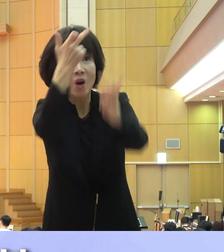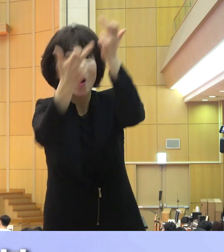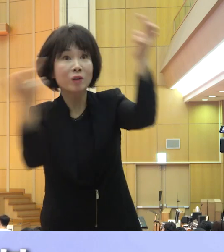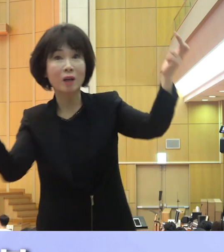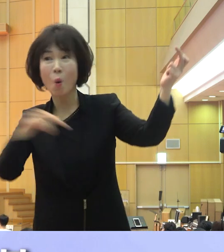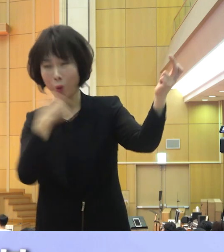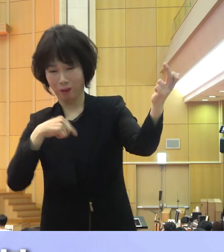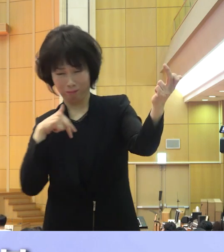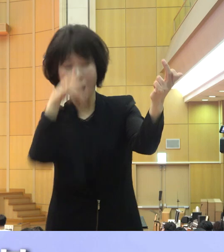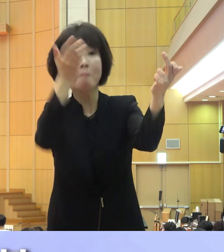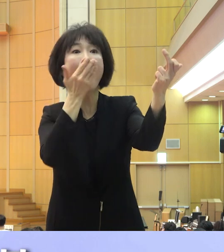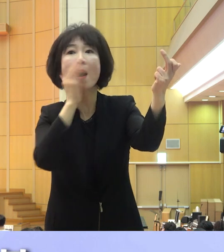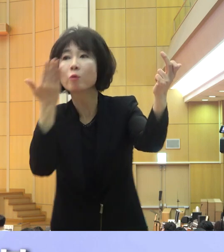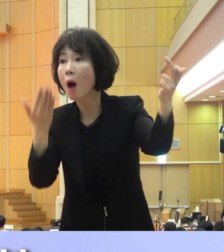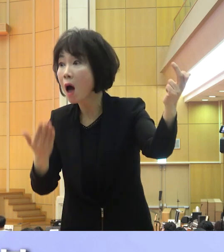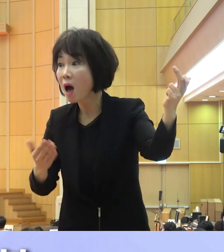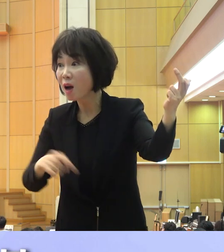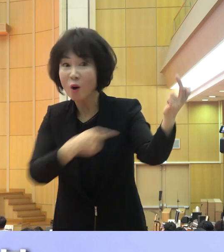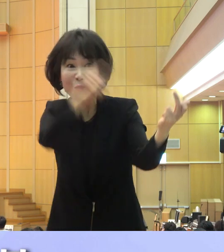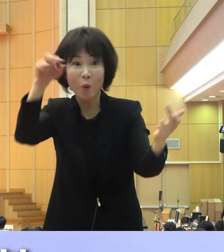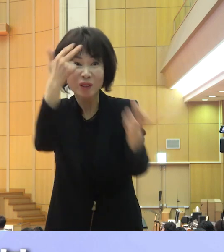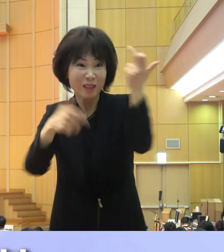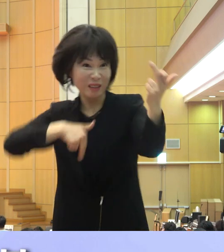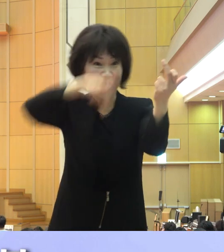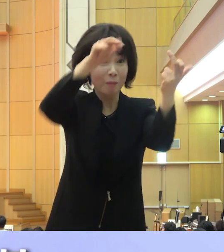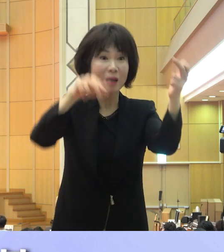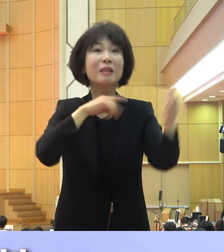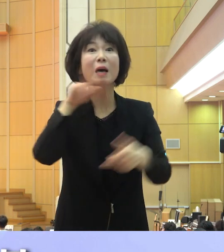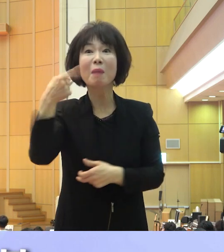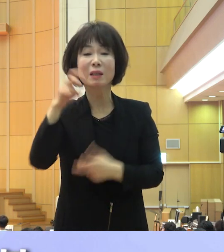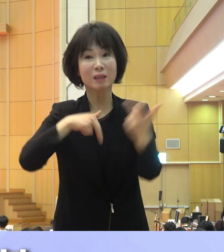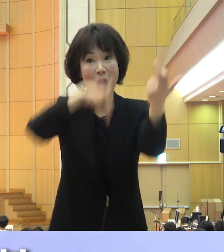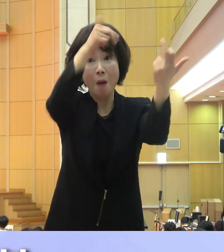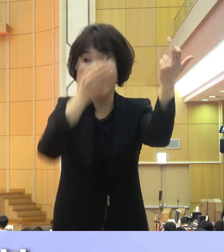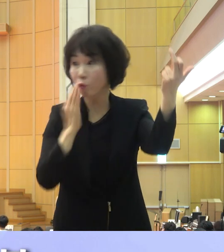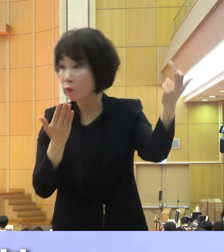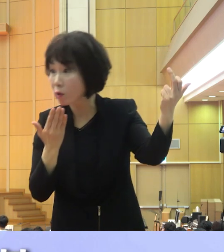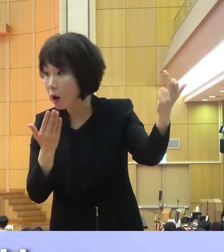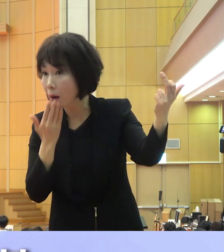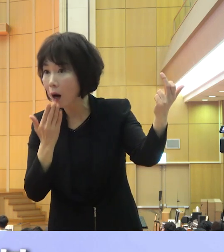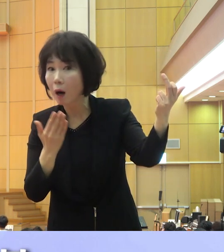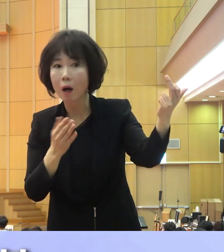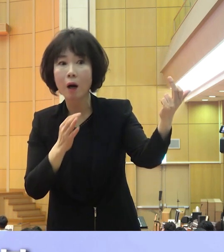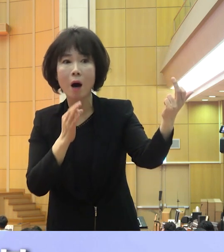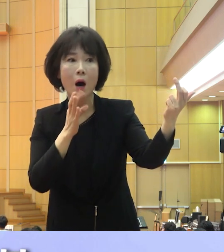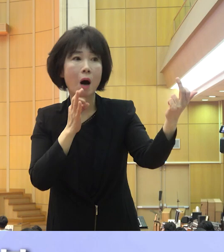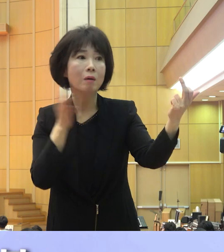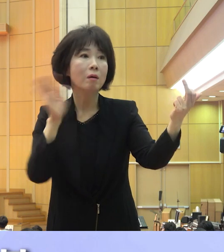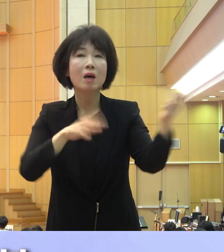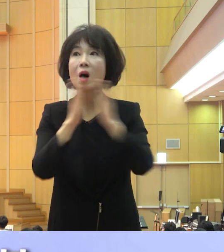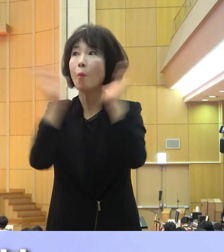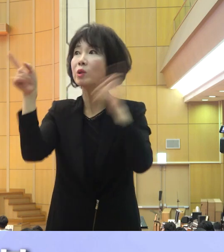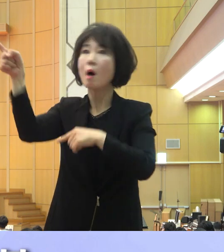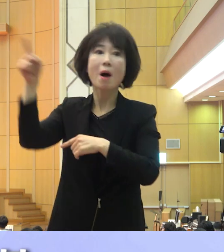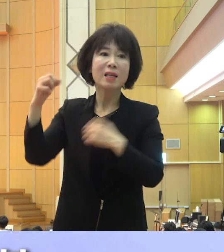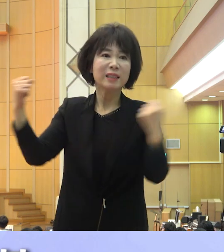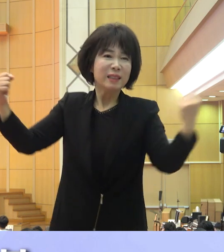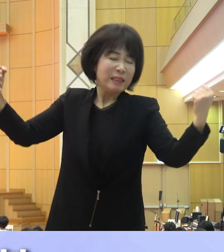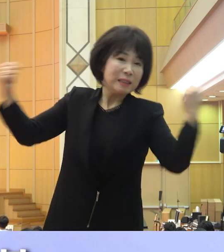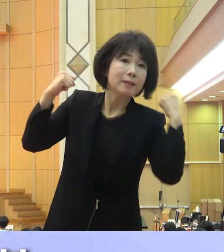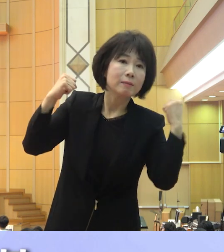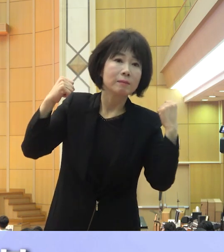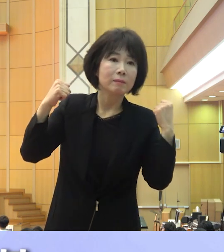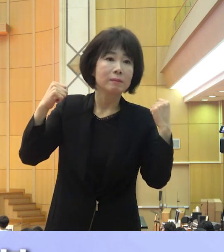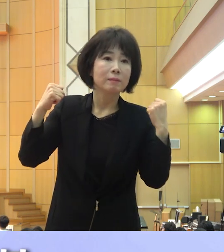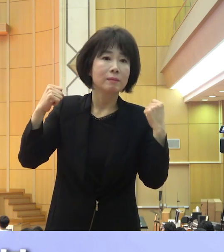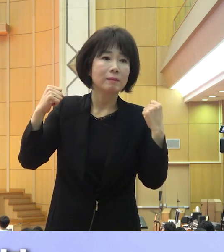때 여러분 차 타고 올라가서 주차장에 대놓고 그리고 걸어 올라가는 거 얼마 안 되는데, 그것도 어떤 사람은 말 타고 올라가는 사람 있고